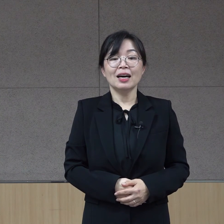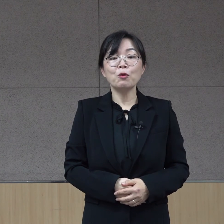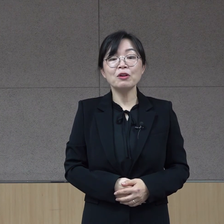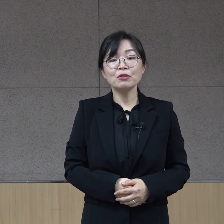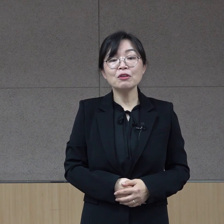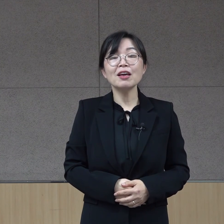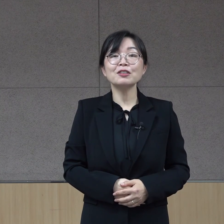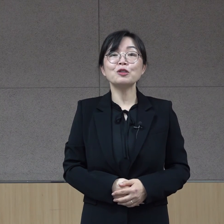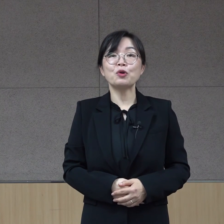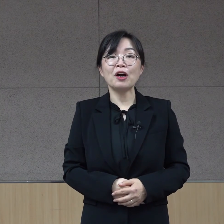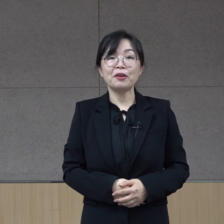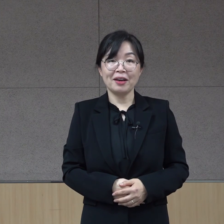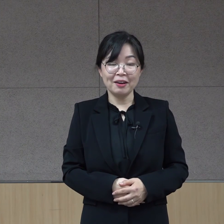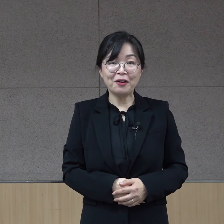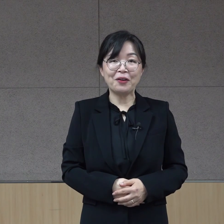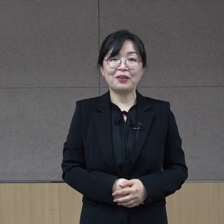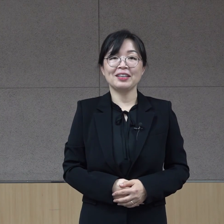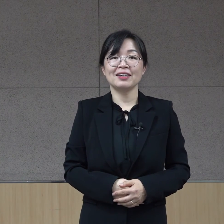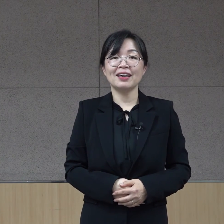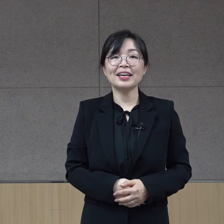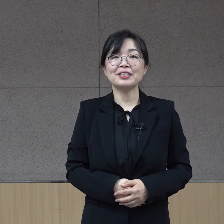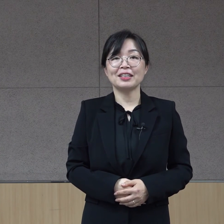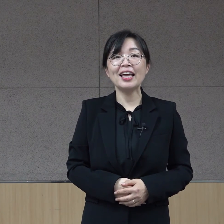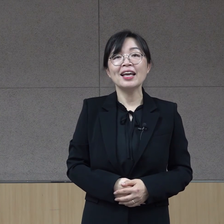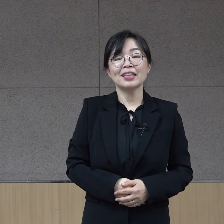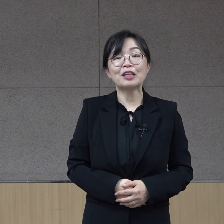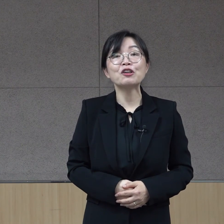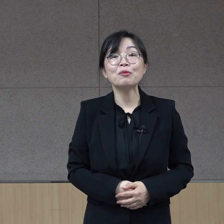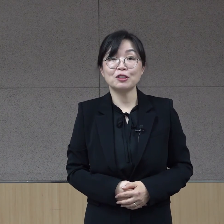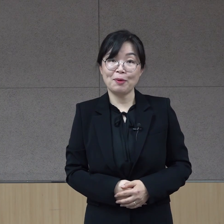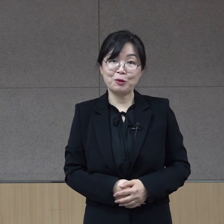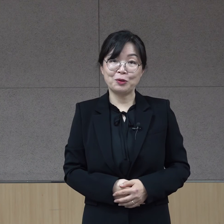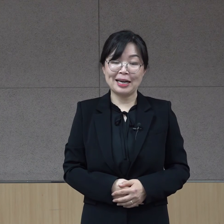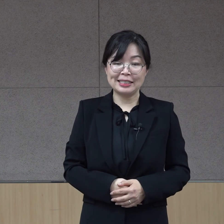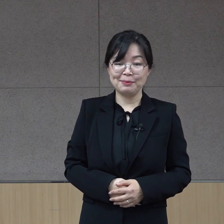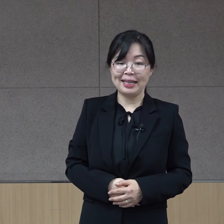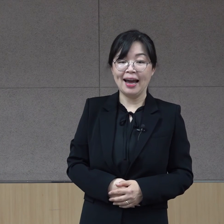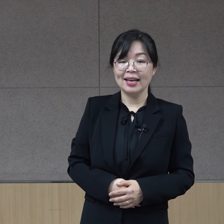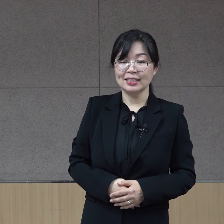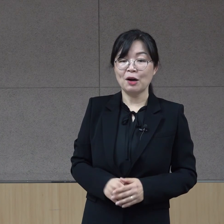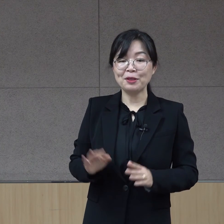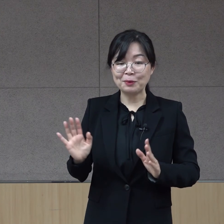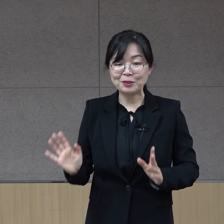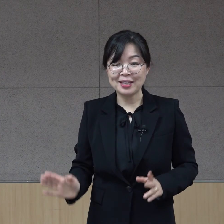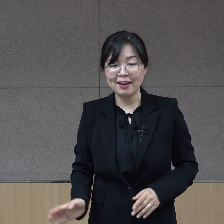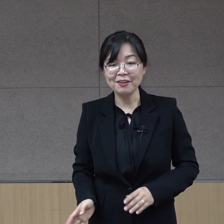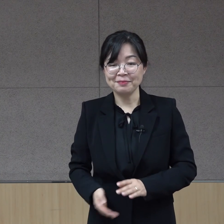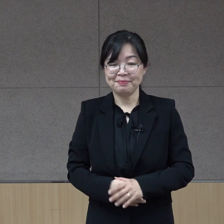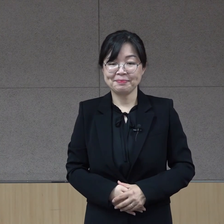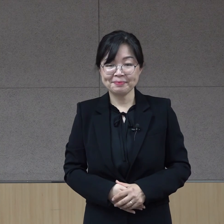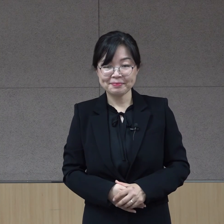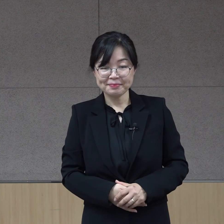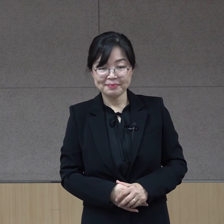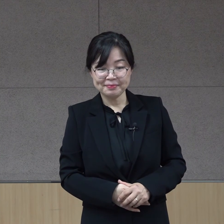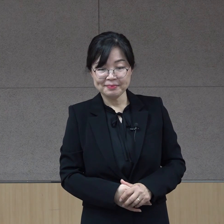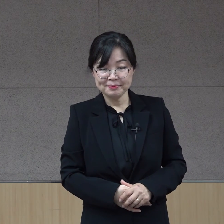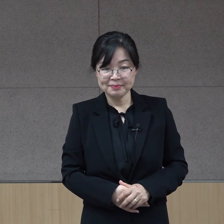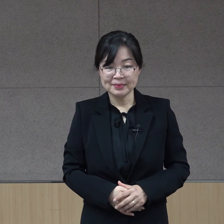오늘 어떤 계절을 좋아하나요? 이거를 하기 전에 단어를 먼저 배우도록 하겠습니다. 자, 화면 넘겨주세요.